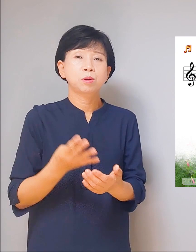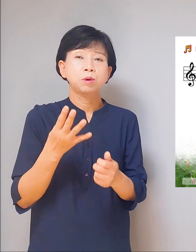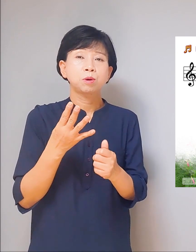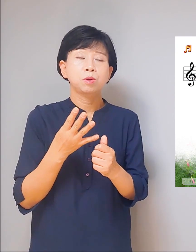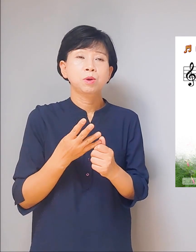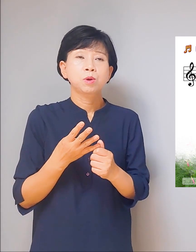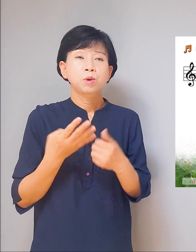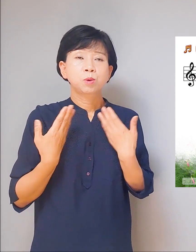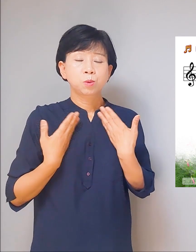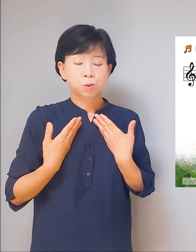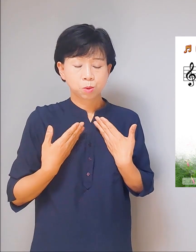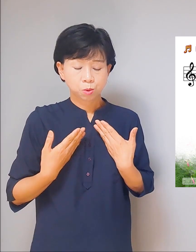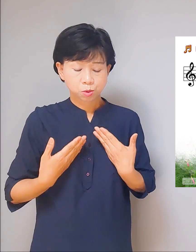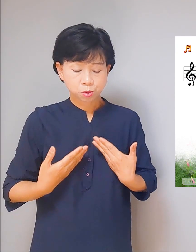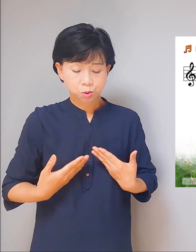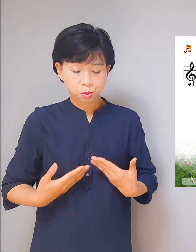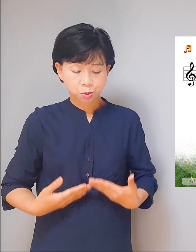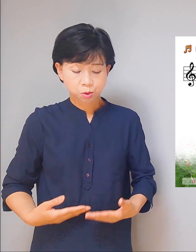주소서.